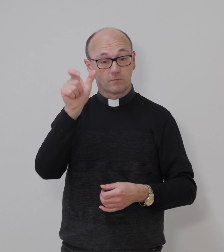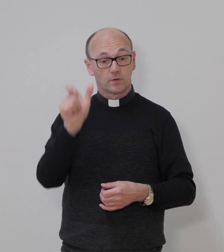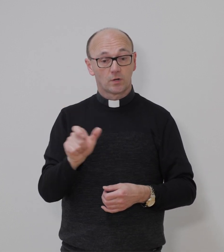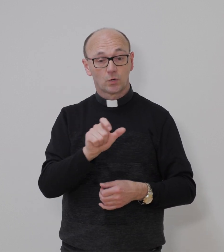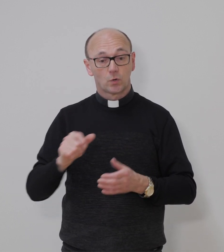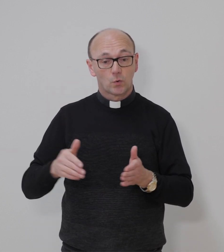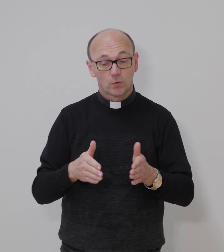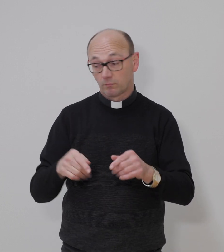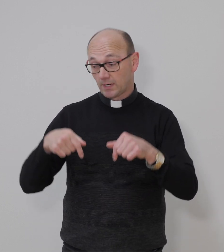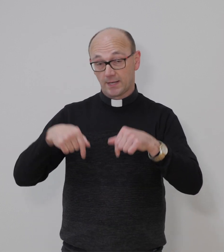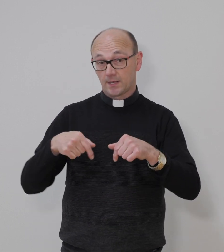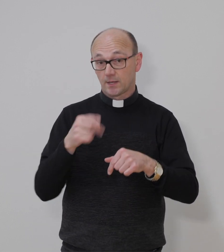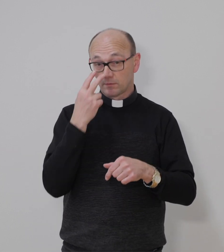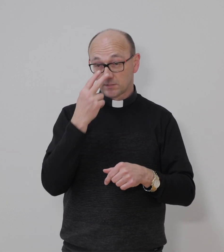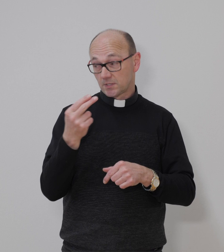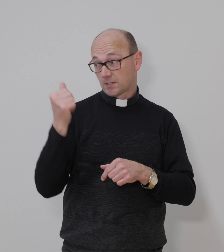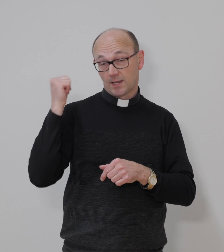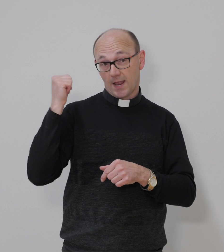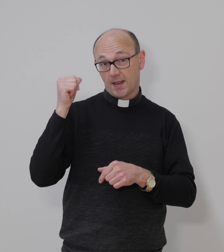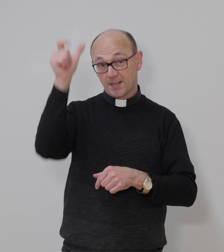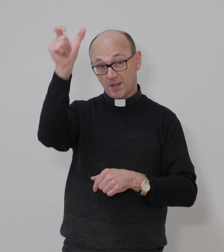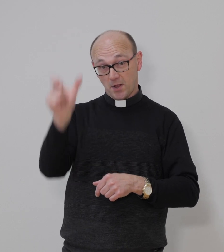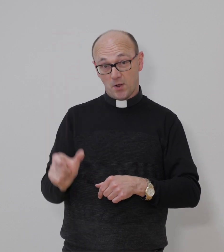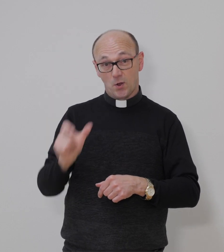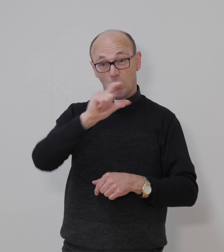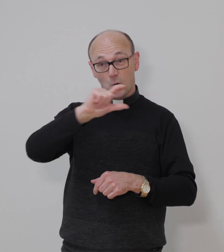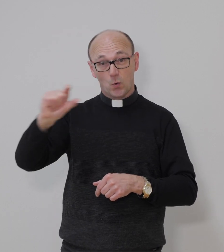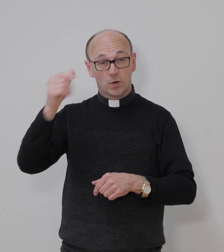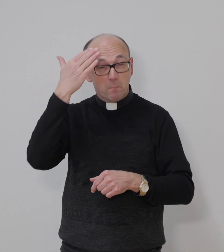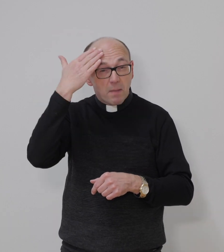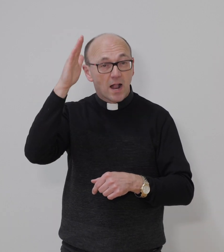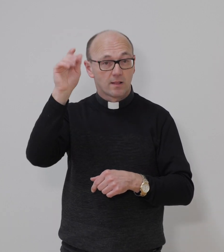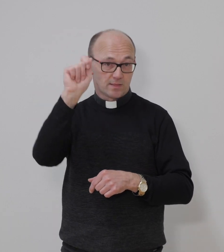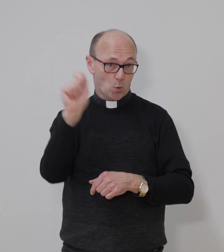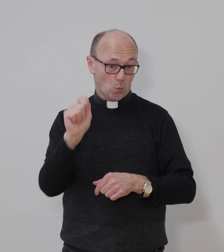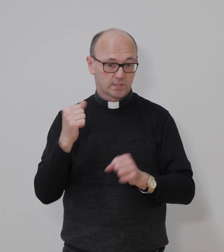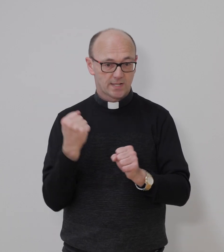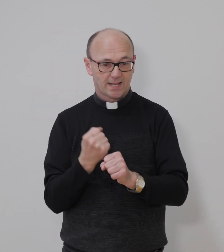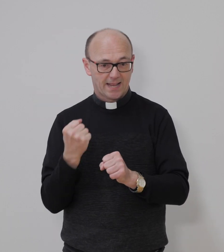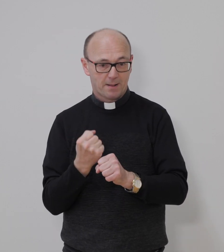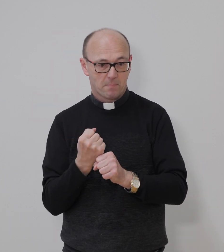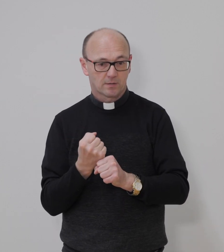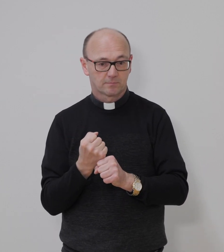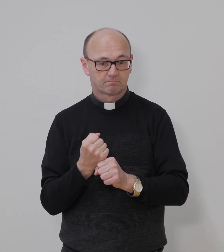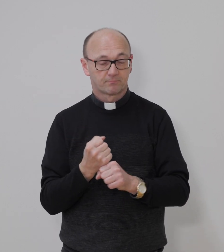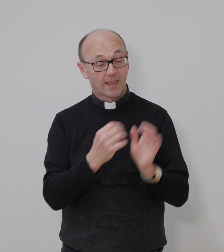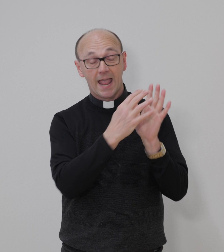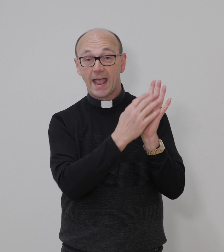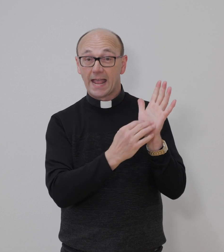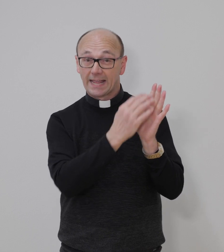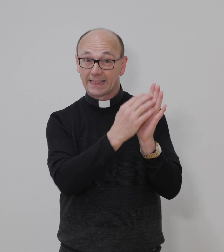Sebastian Osterrieder so ausdrucksstark geschaffen hat. Die Betrachtungen der einzelnen